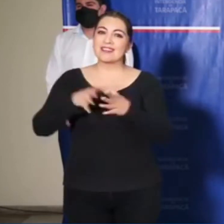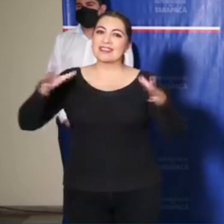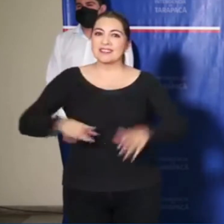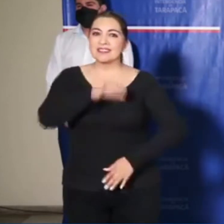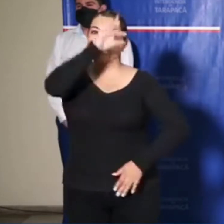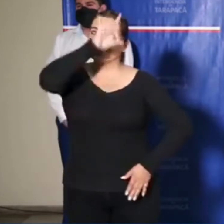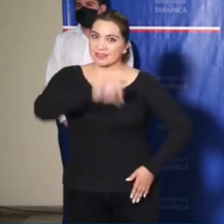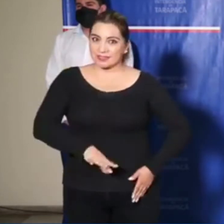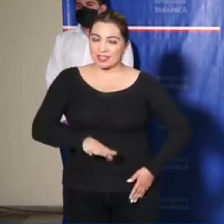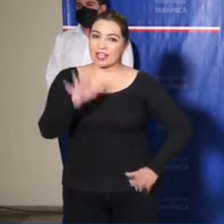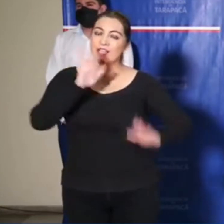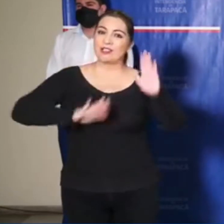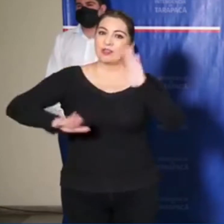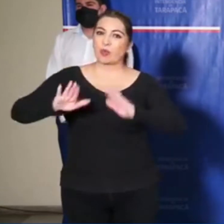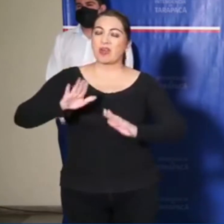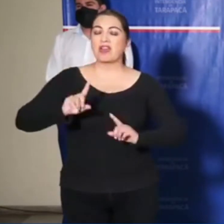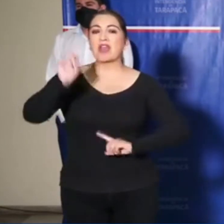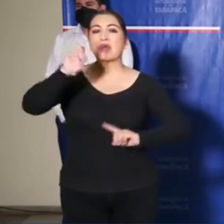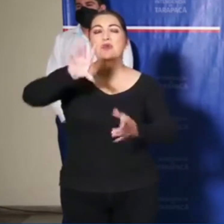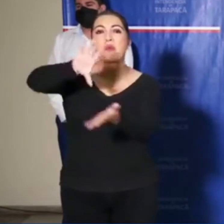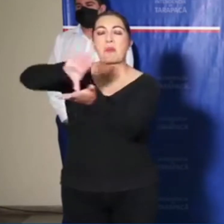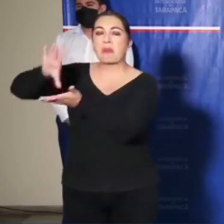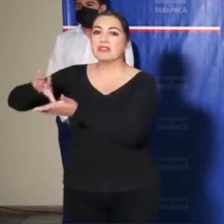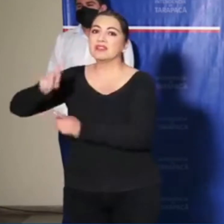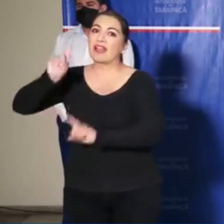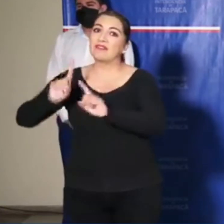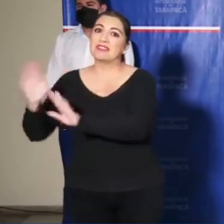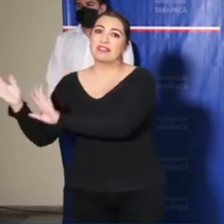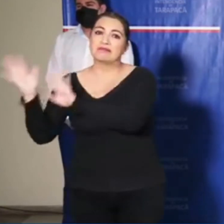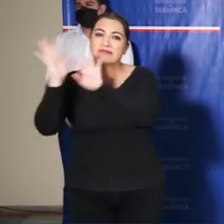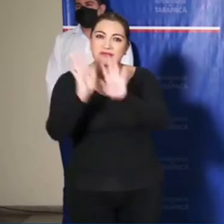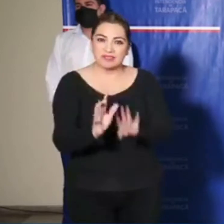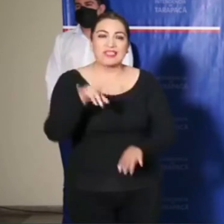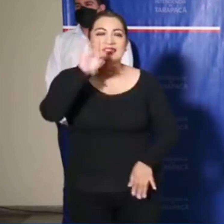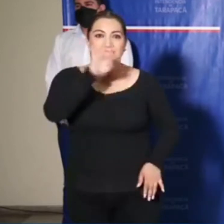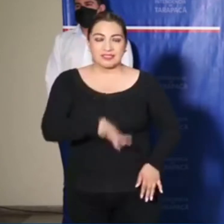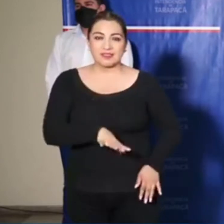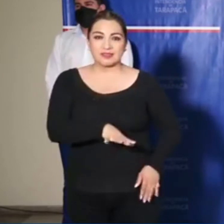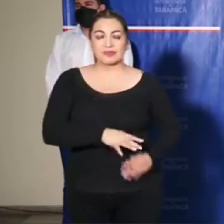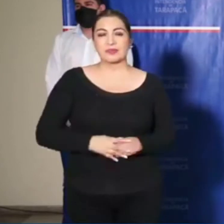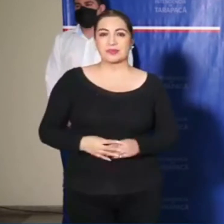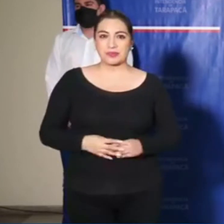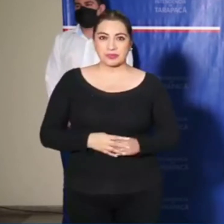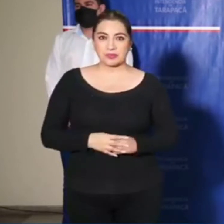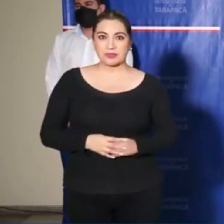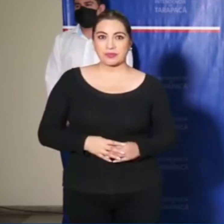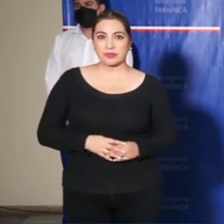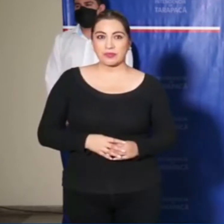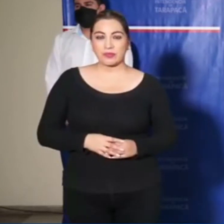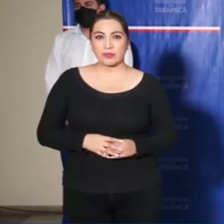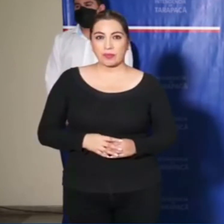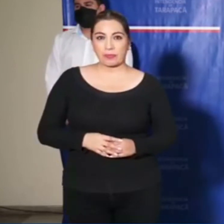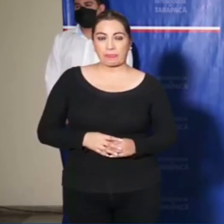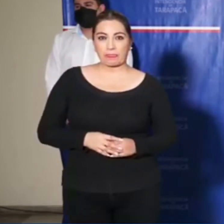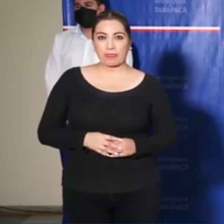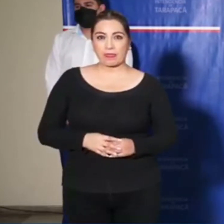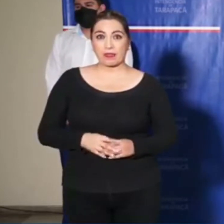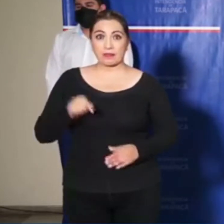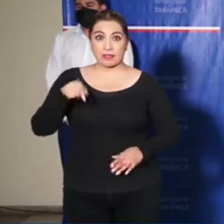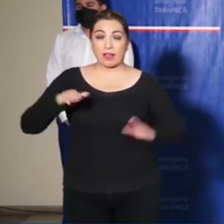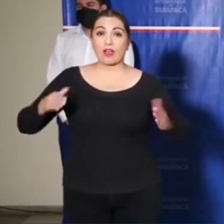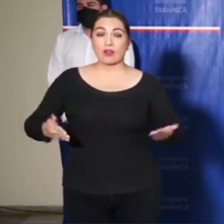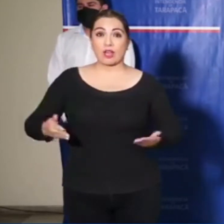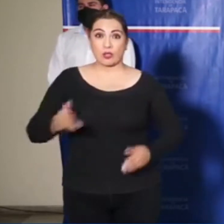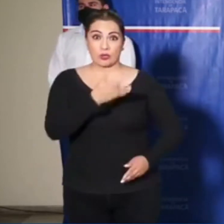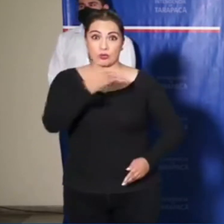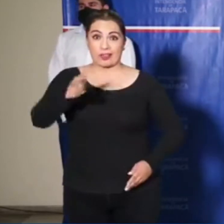Chile y de los vecinos países que también muchas veces nos acompañan. Por lo tanto, quiero dejar en esta oportunidad